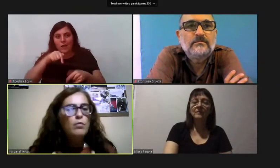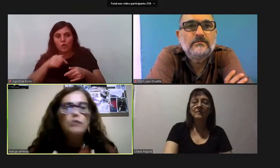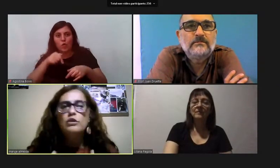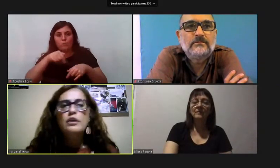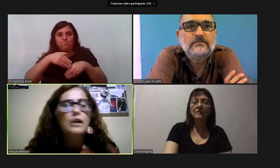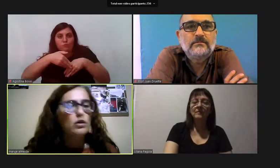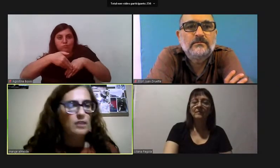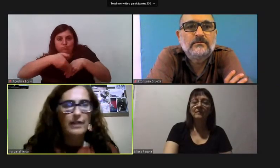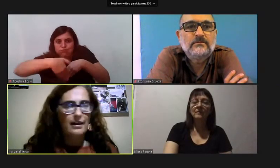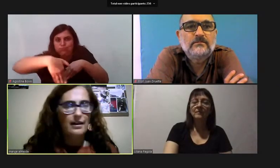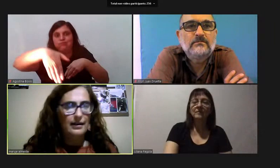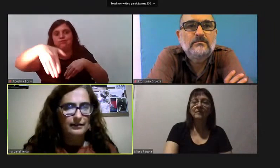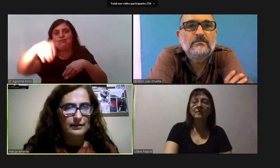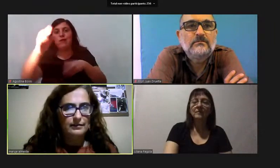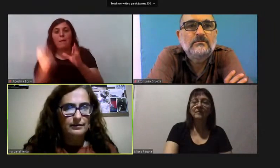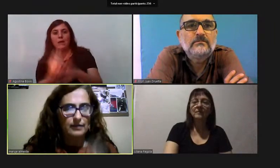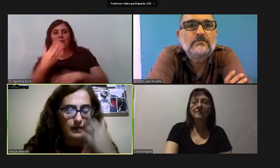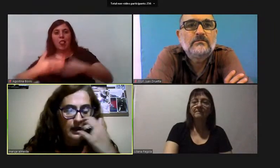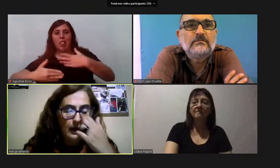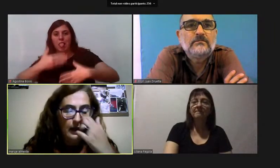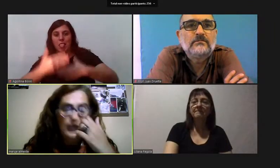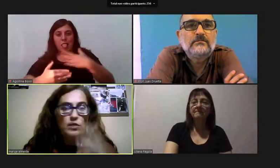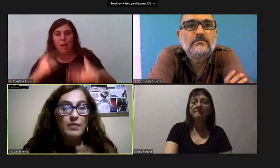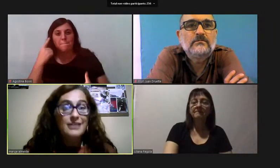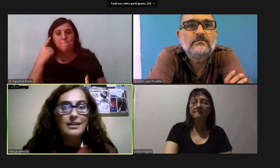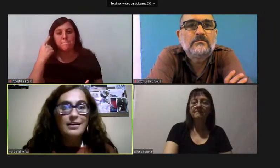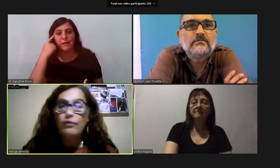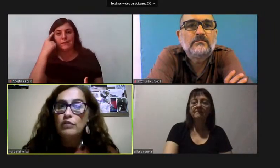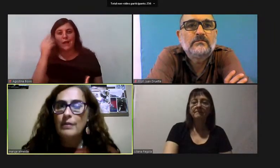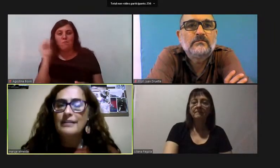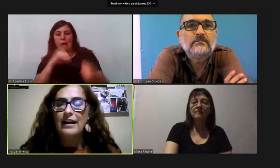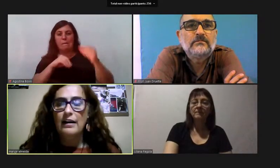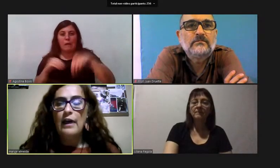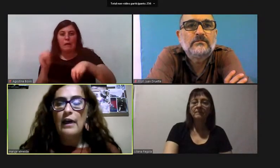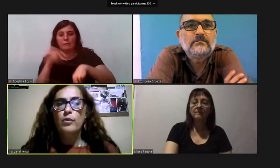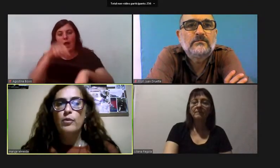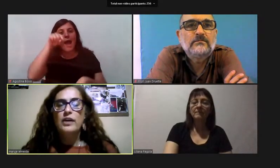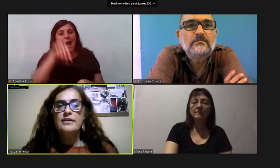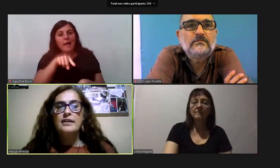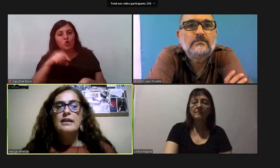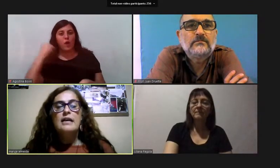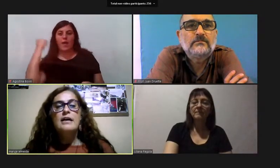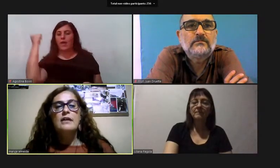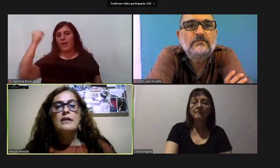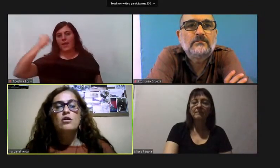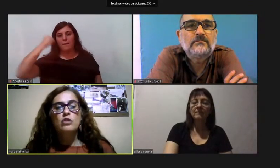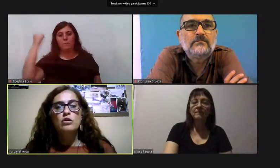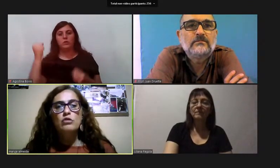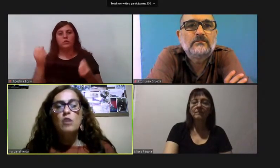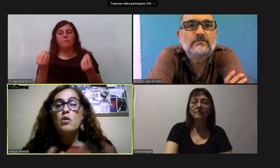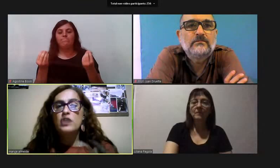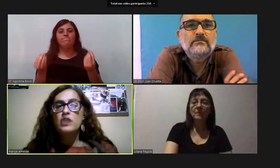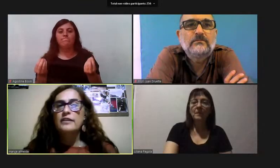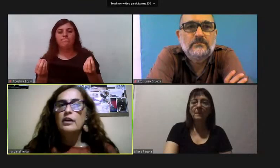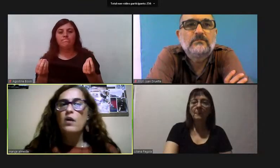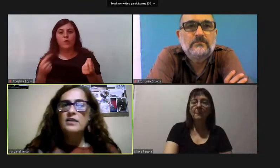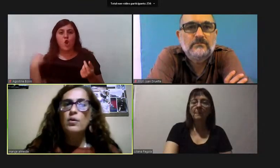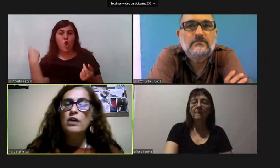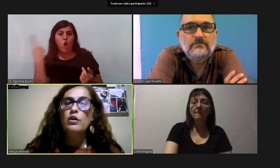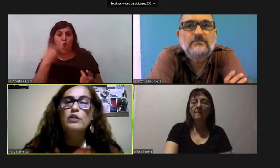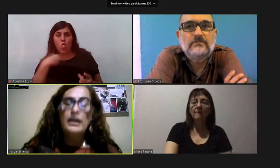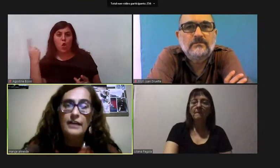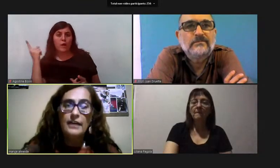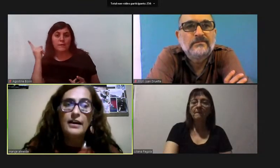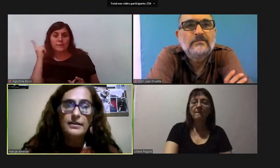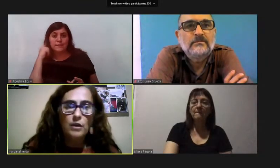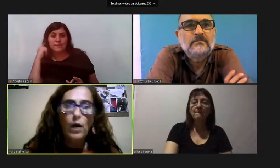un montón de cosas para adelante, ¿sí? Eso me parece que es fundamental, porque si nosotros como oyentes nos hacemos eco